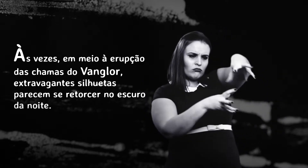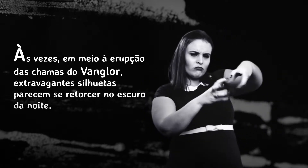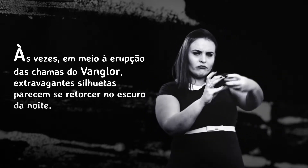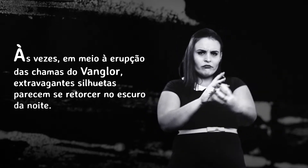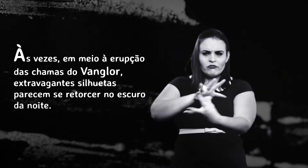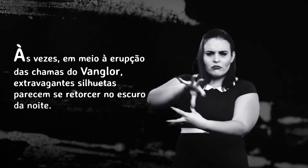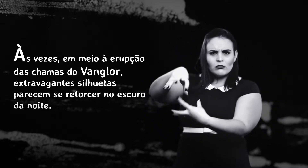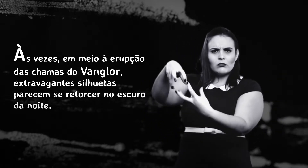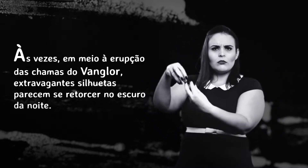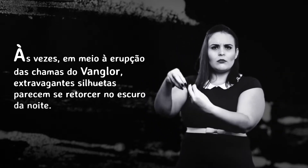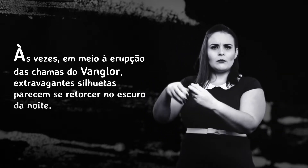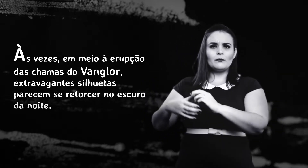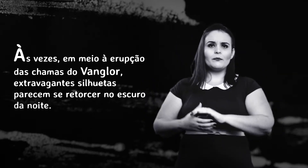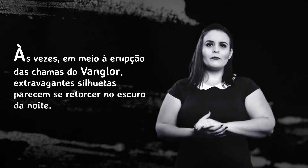escuro da noite.